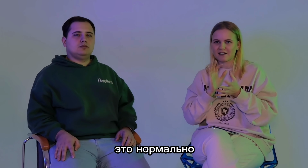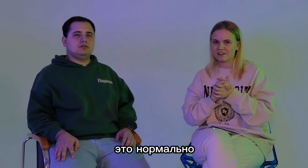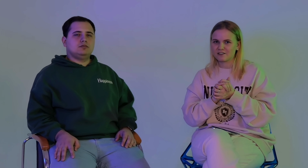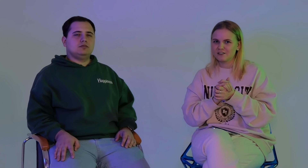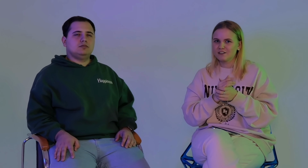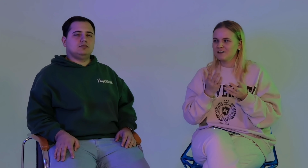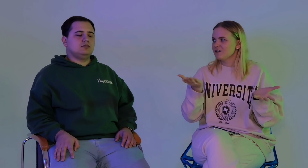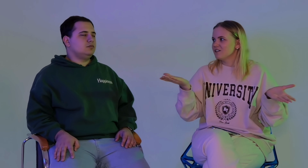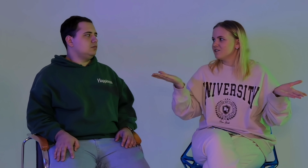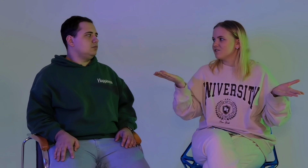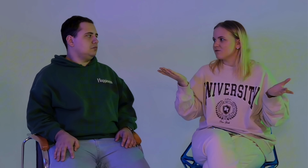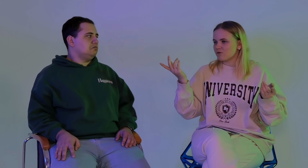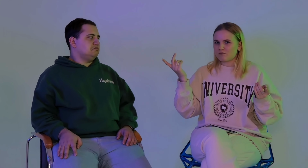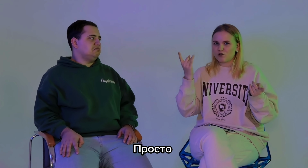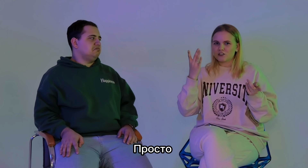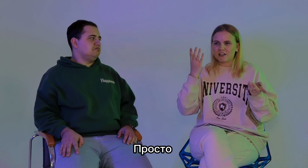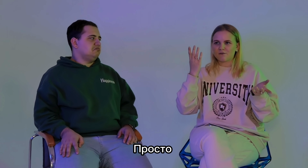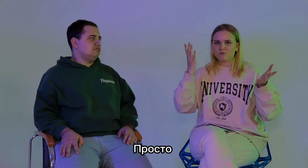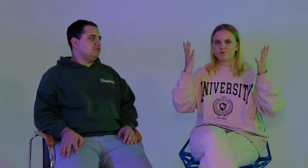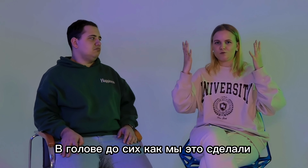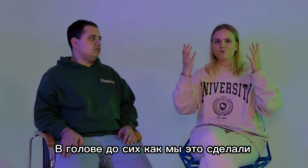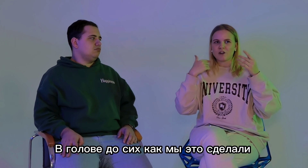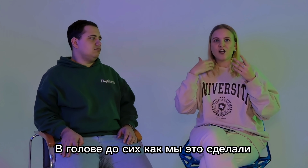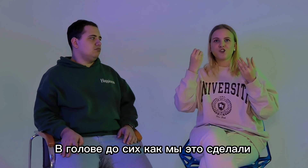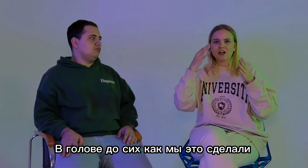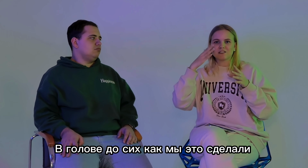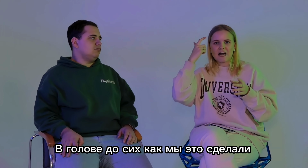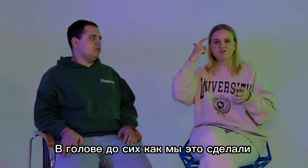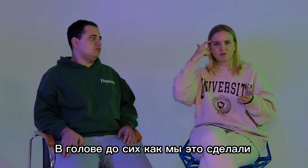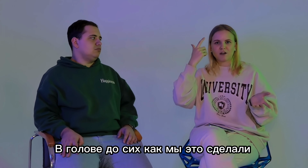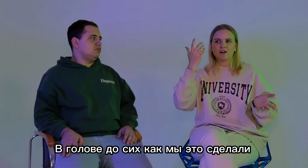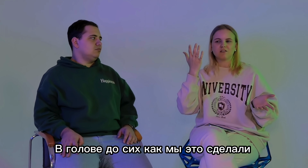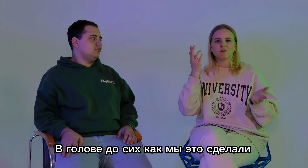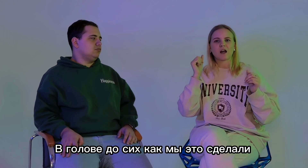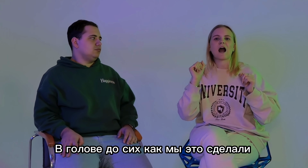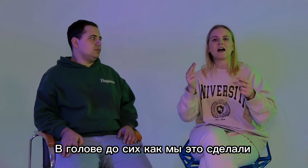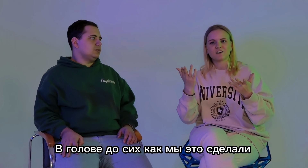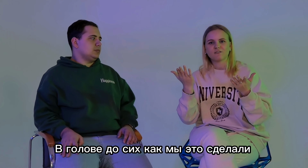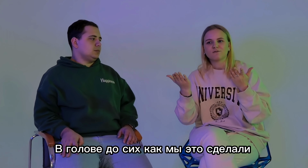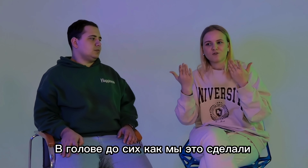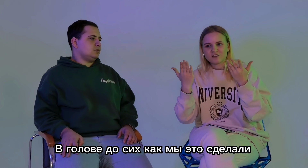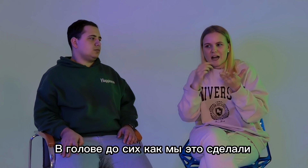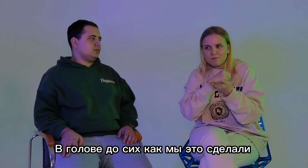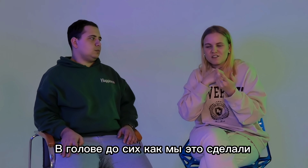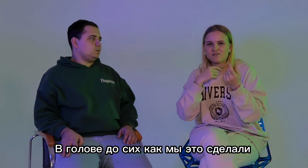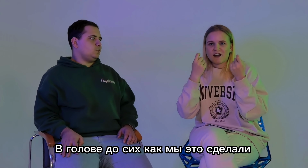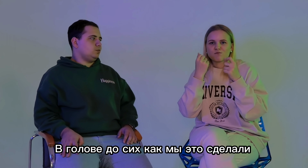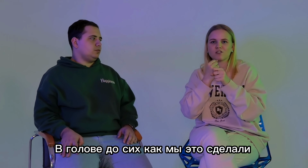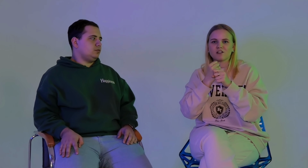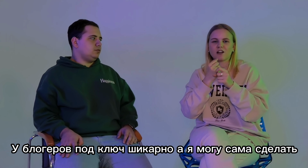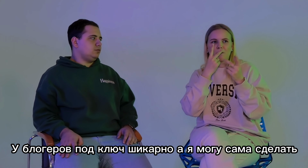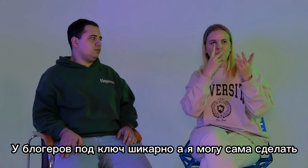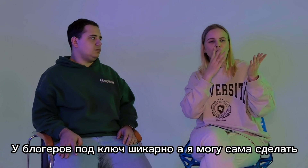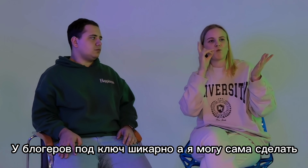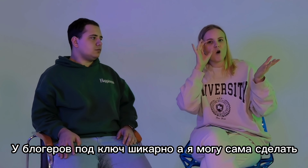нормально. Вот, я еще отдал, типа, как? Там не свадьбу делал. Я могу